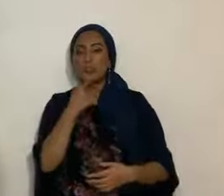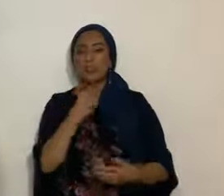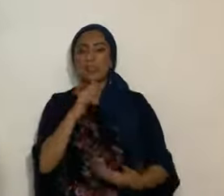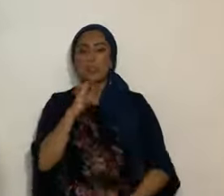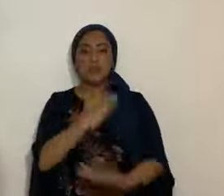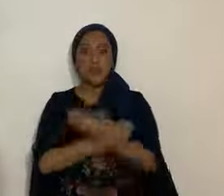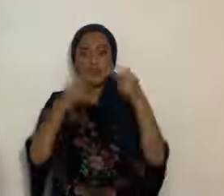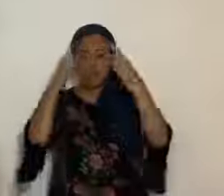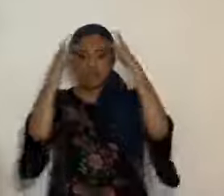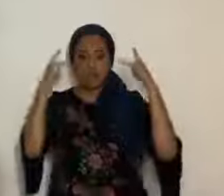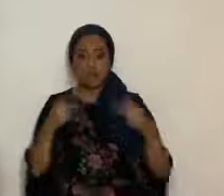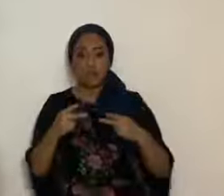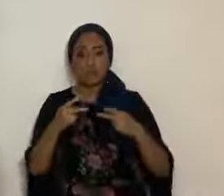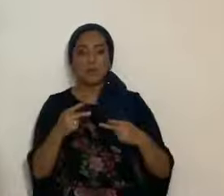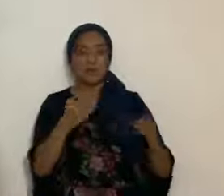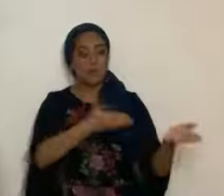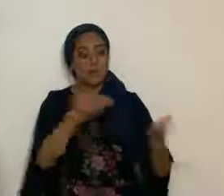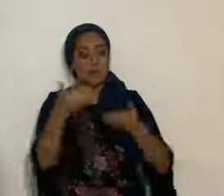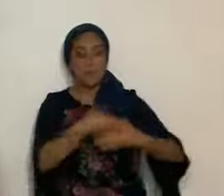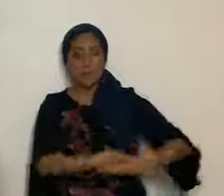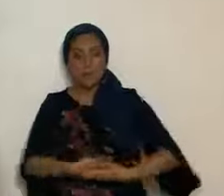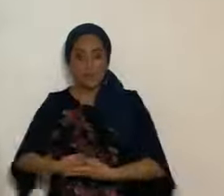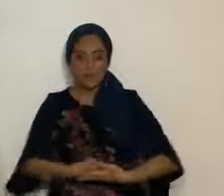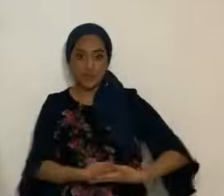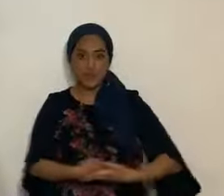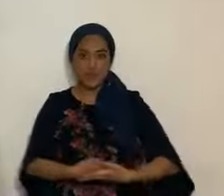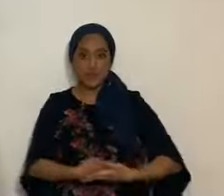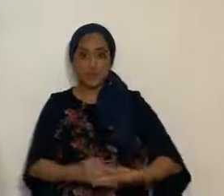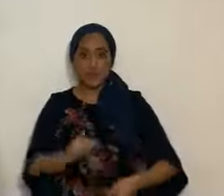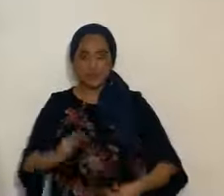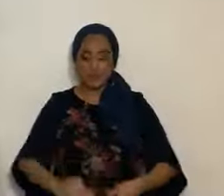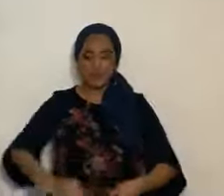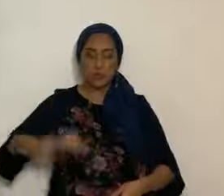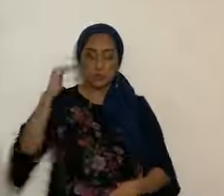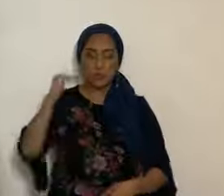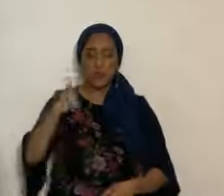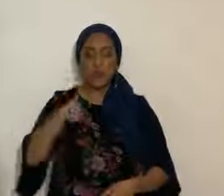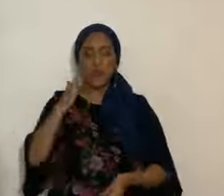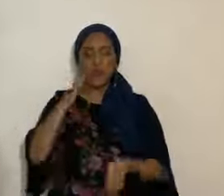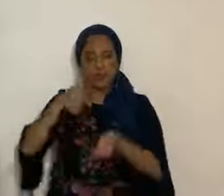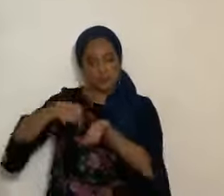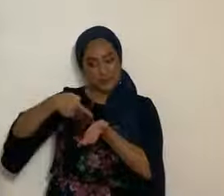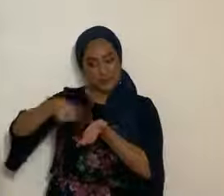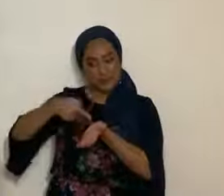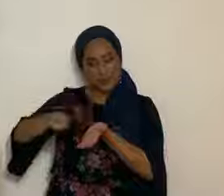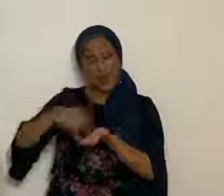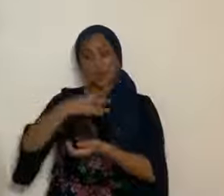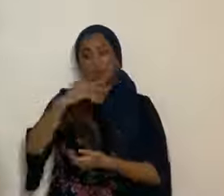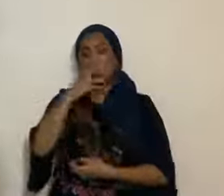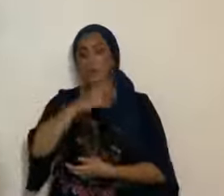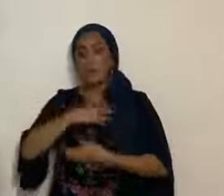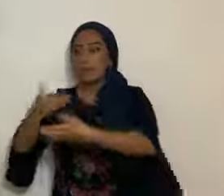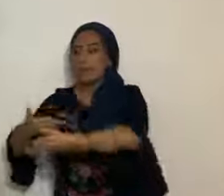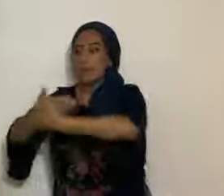Faraón: lleva a este niño y críamelo, y yo te lo pagaré. Y la mujer tomó al niño y lo